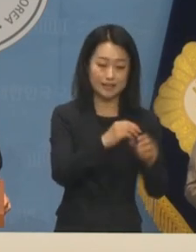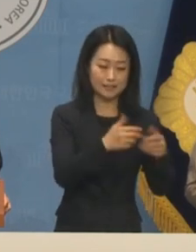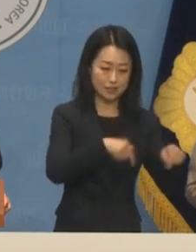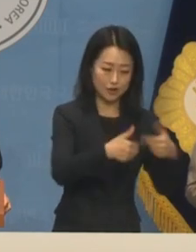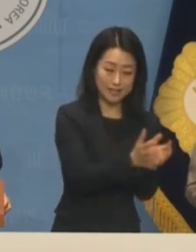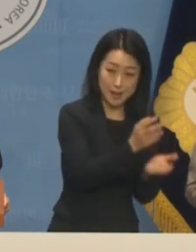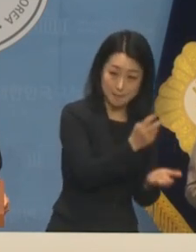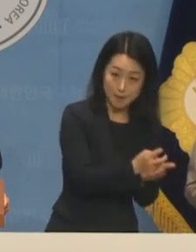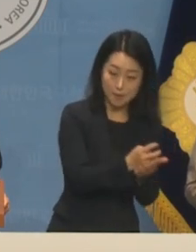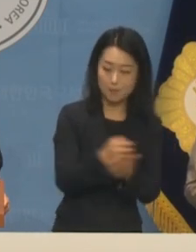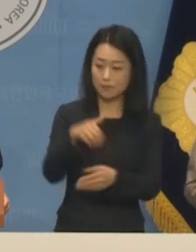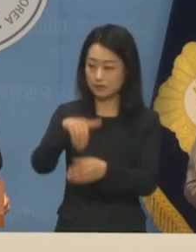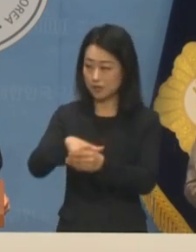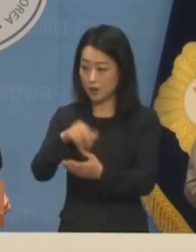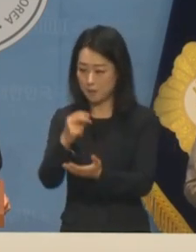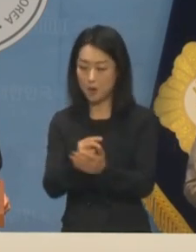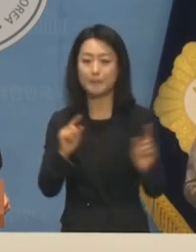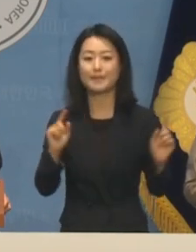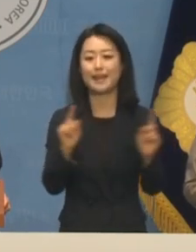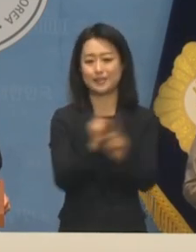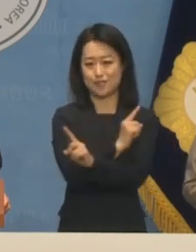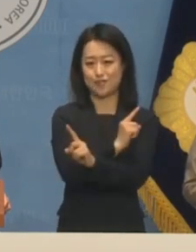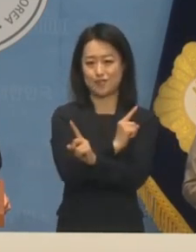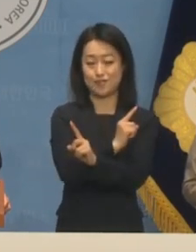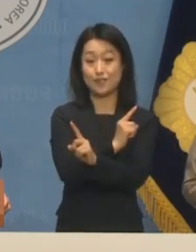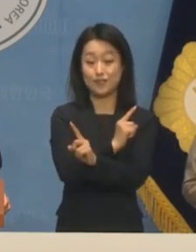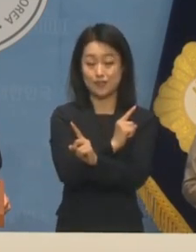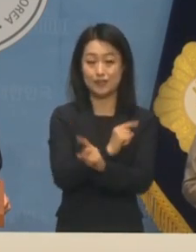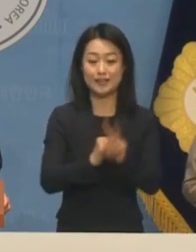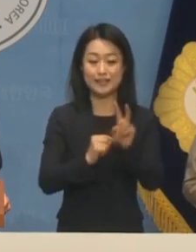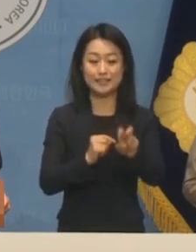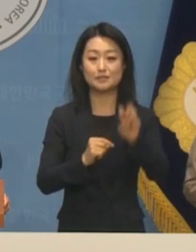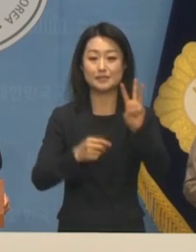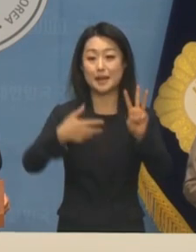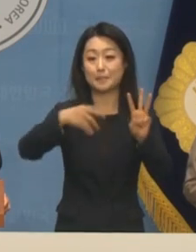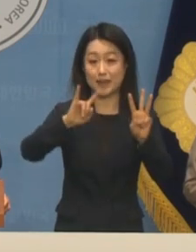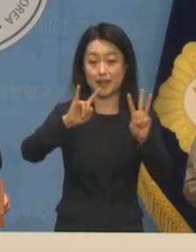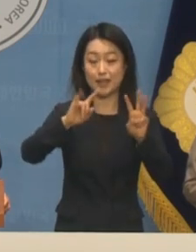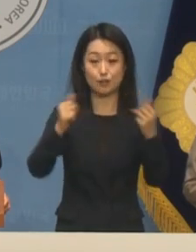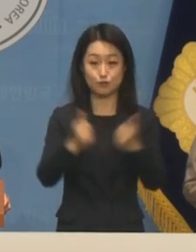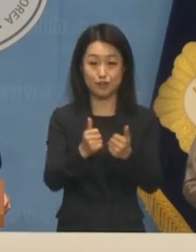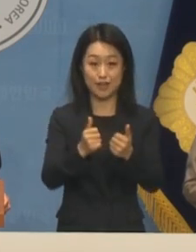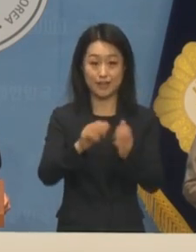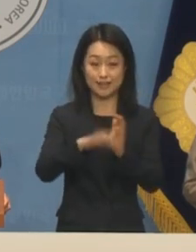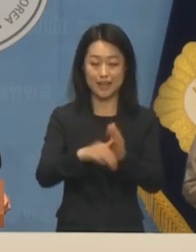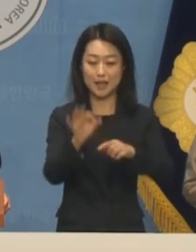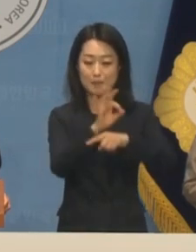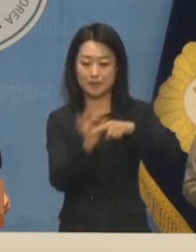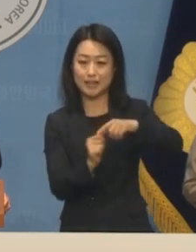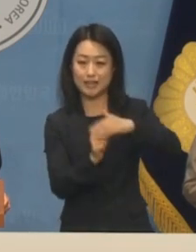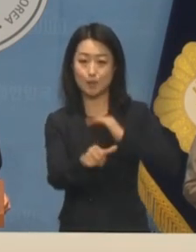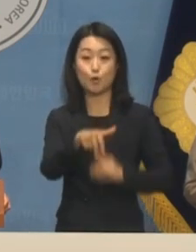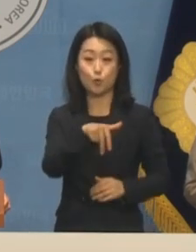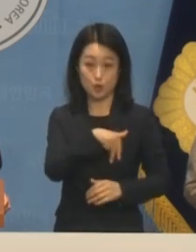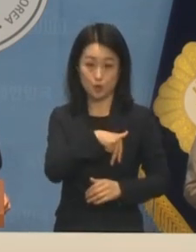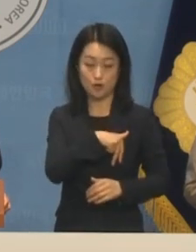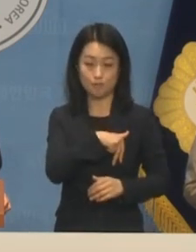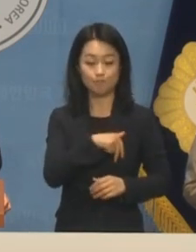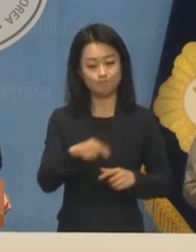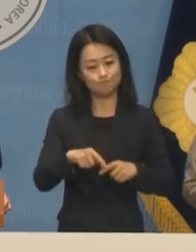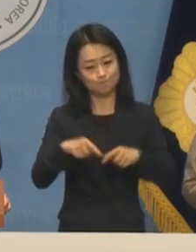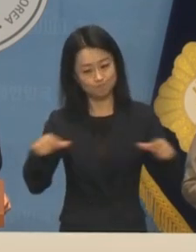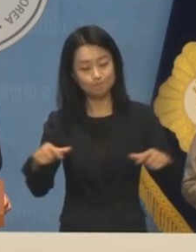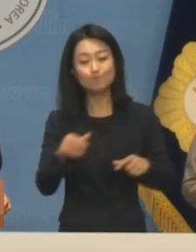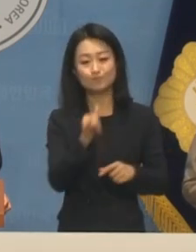동시에 개정을 해서 23대 국회의원 선거는 조금 더 비례성이 강화된 그 비례성 정신이